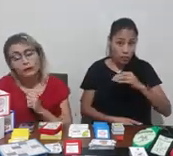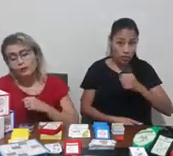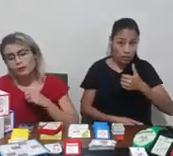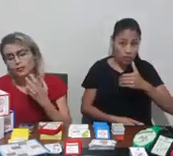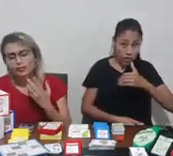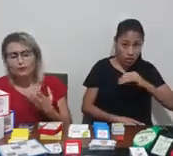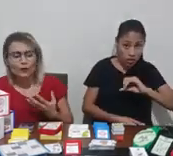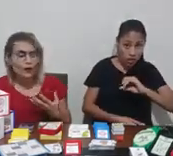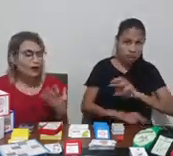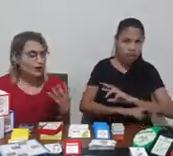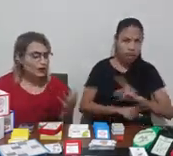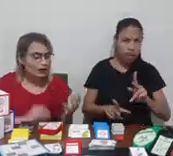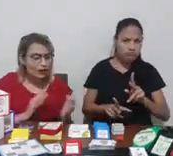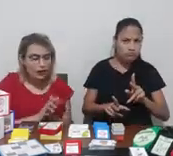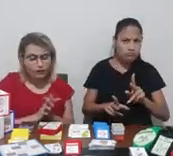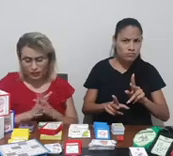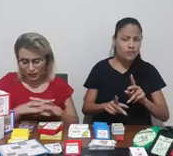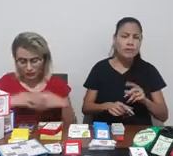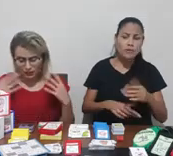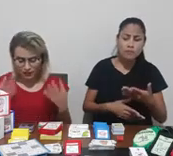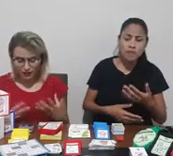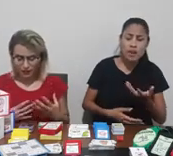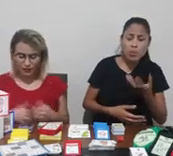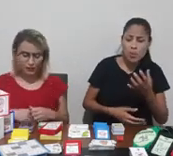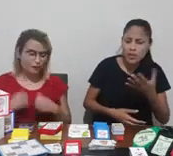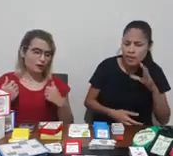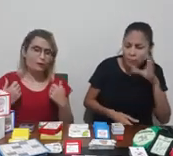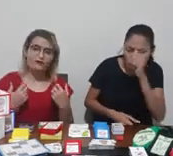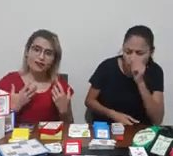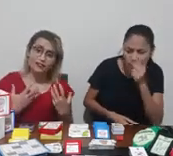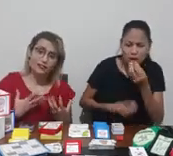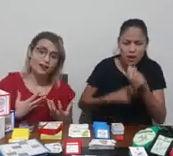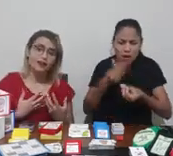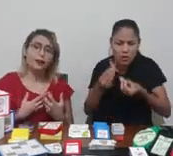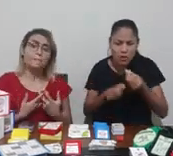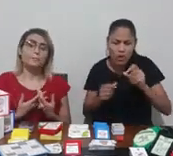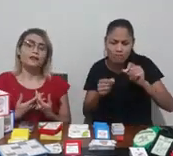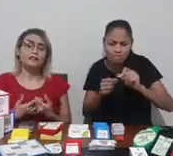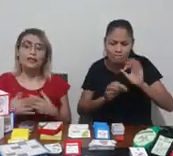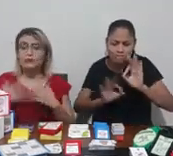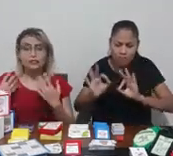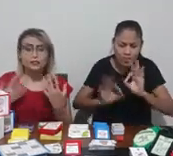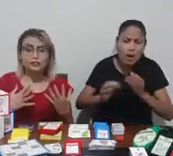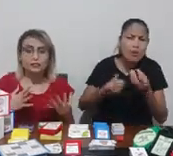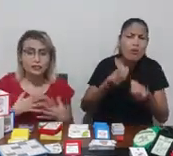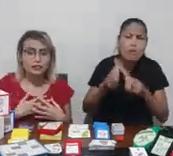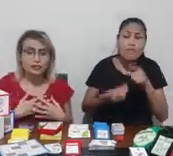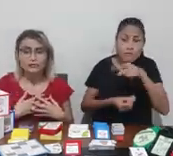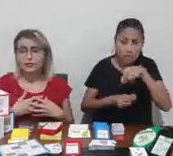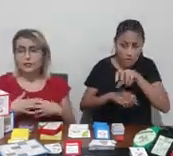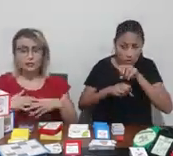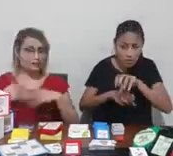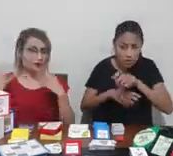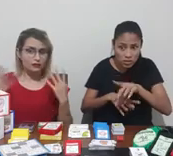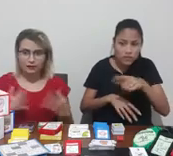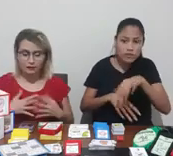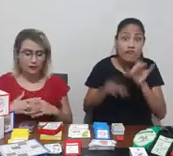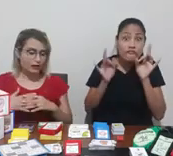quê? Muita gente ficou, ai, que legal, queria aprender, queria saber como fazer. E vocês ensinam,